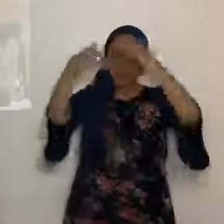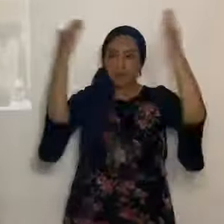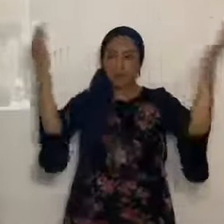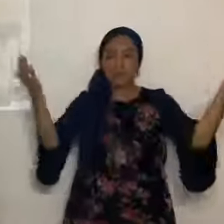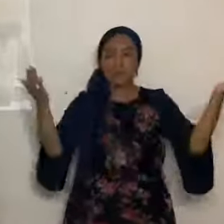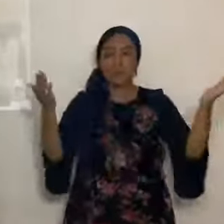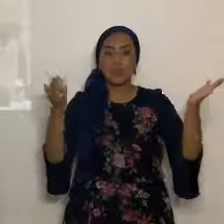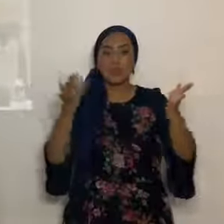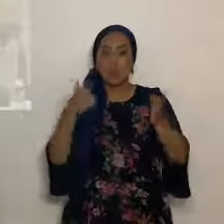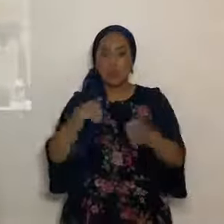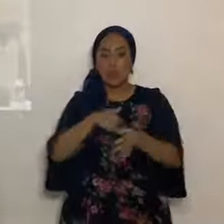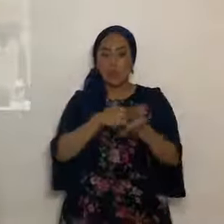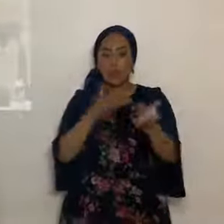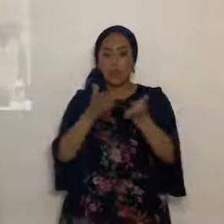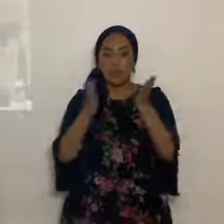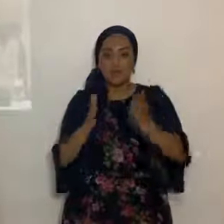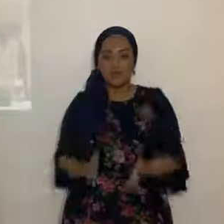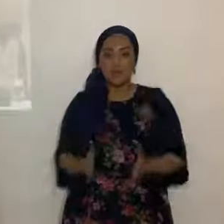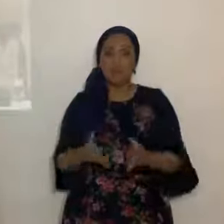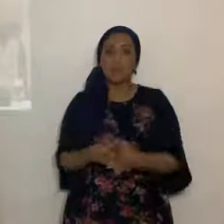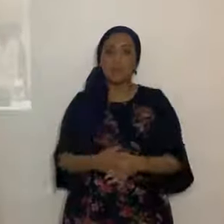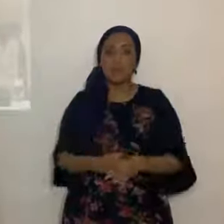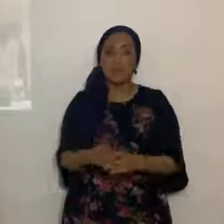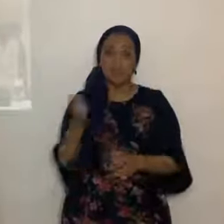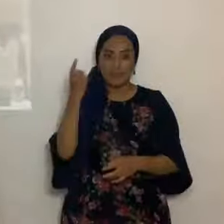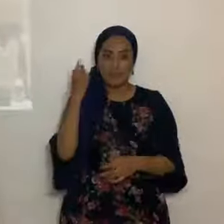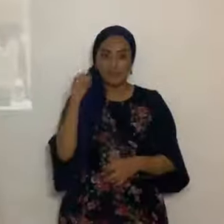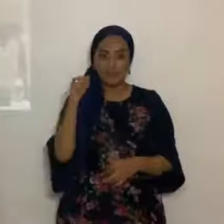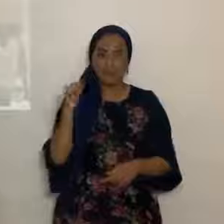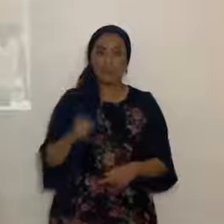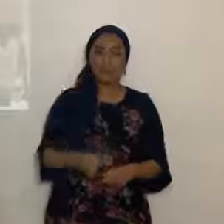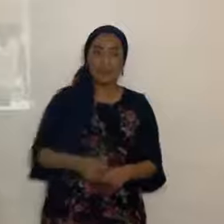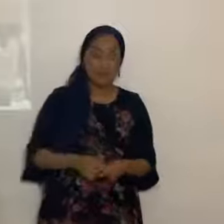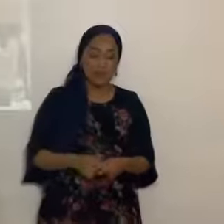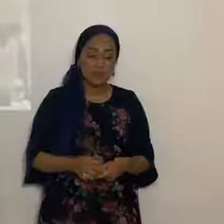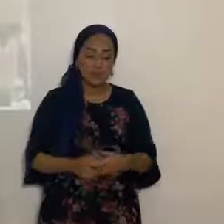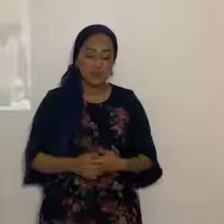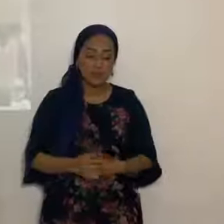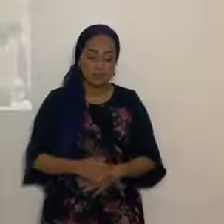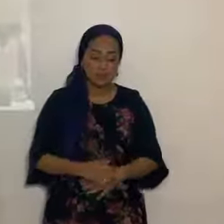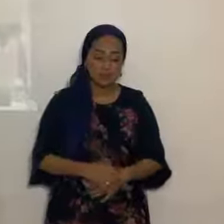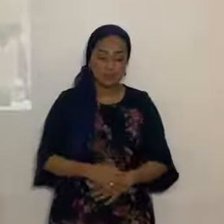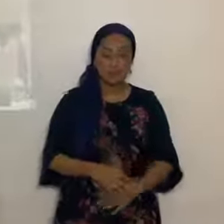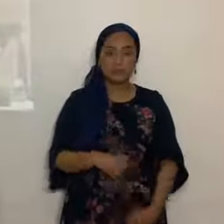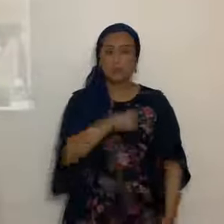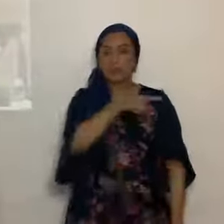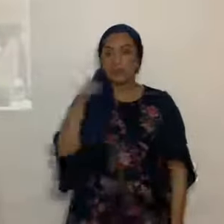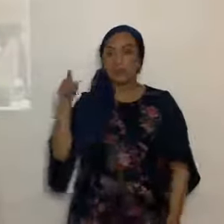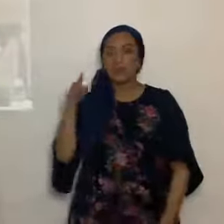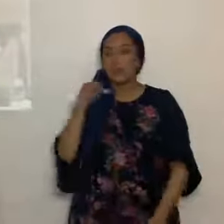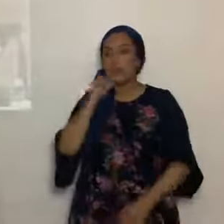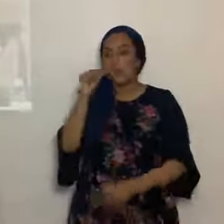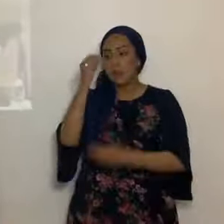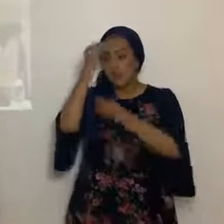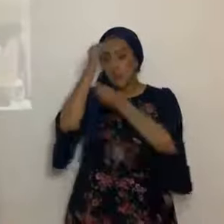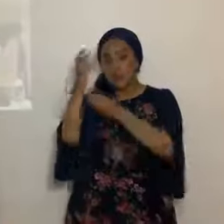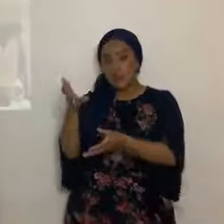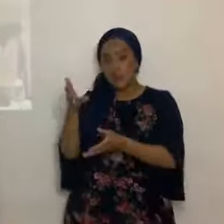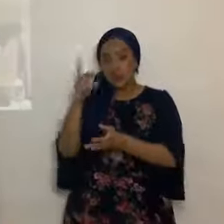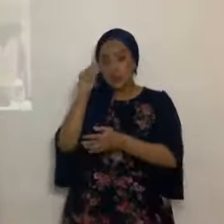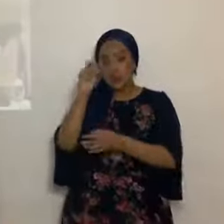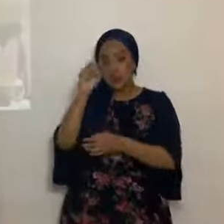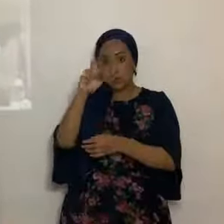Los sirvientes vamos a ser los santos. No sé si me doy a entender. Entonces, a ver, ¿ellos desobedecieron, los hijos de Israel desobedecieron